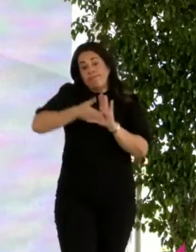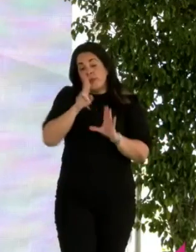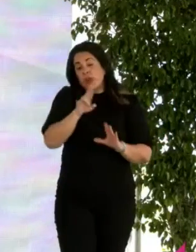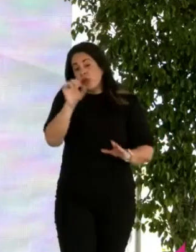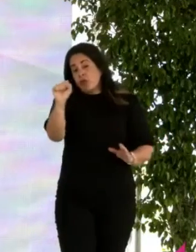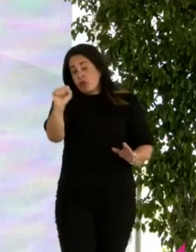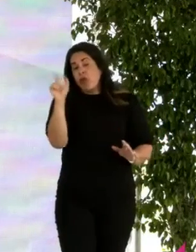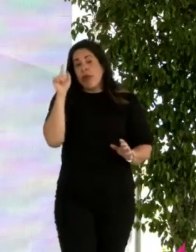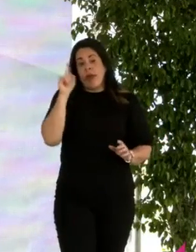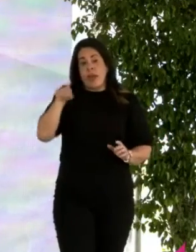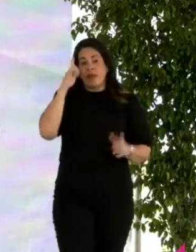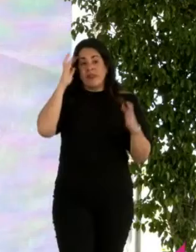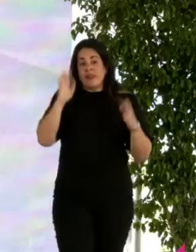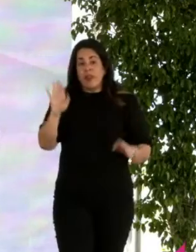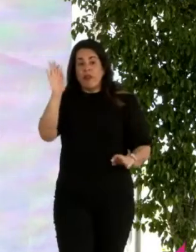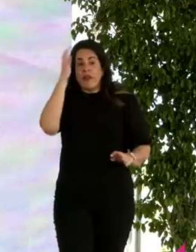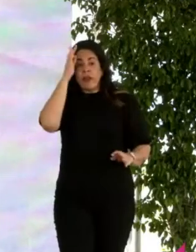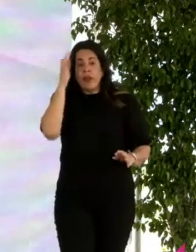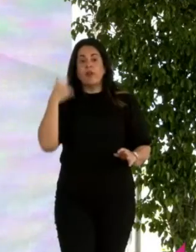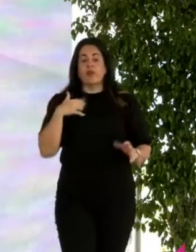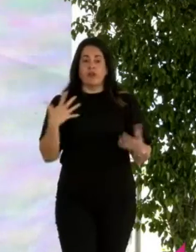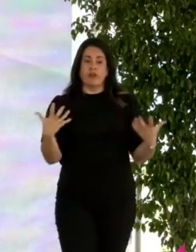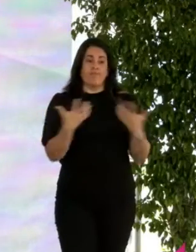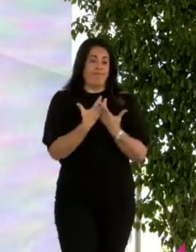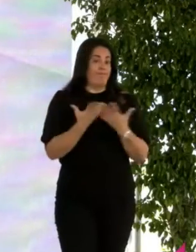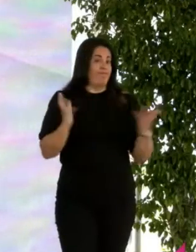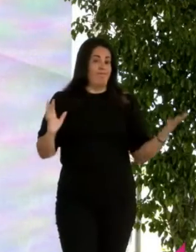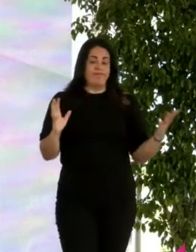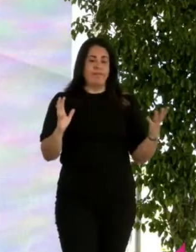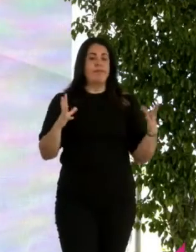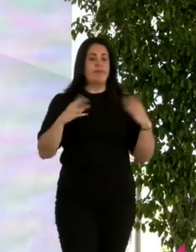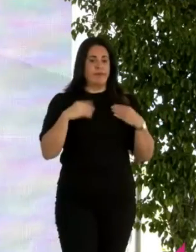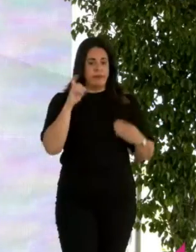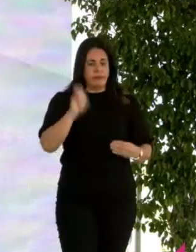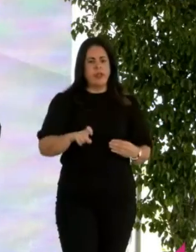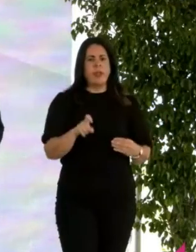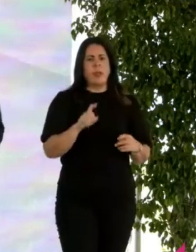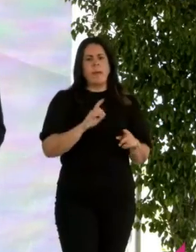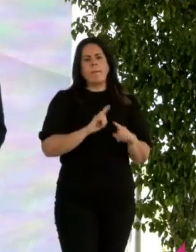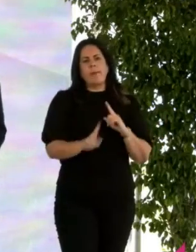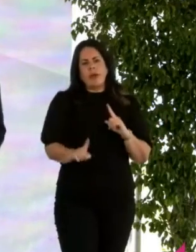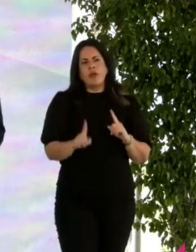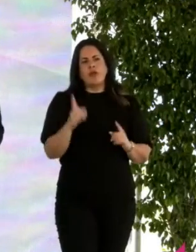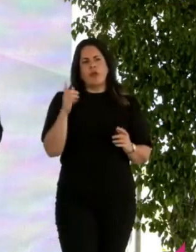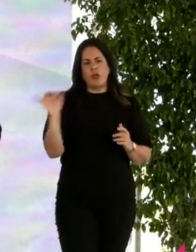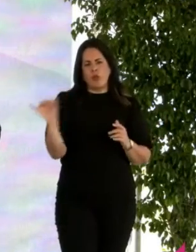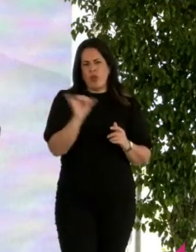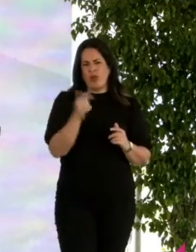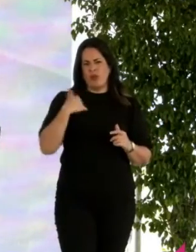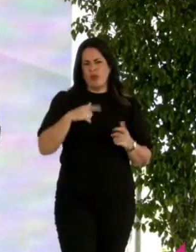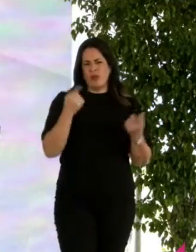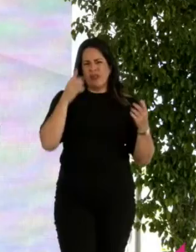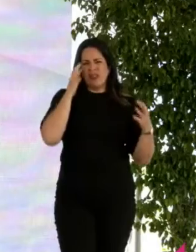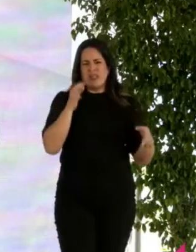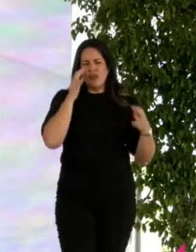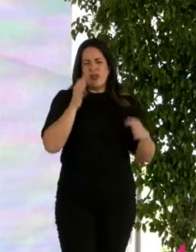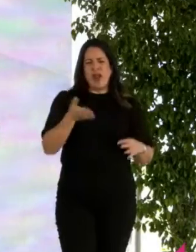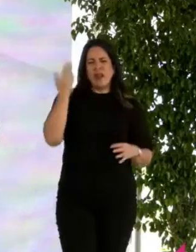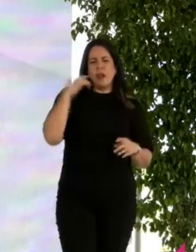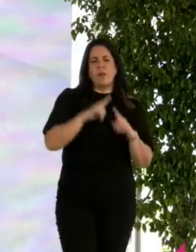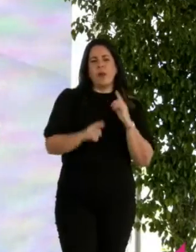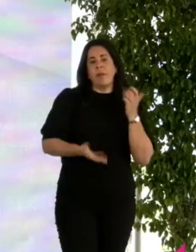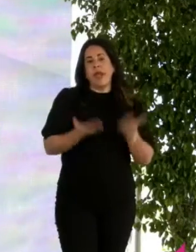las medidas que toma el gobierno federal nos aplican. Eso no quiere decir que, como hemos sido en el pasado, puede ser que seamos más